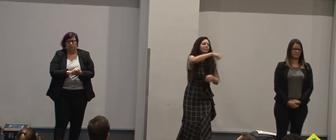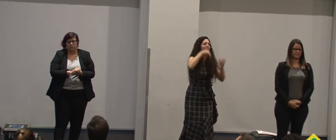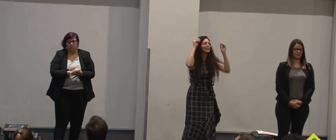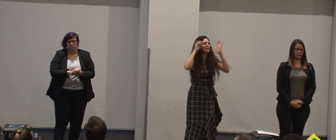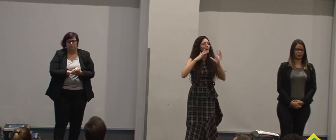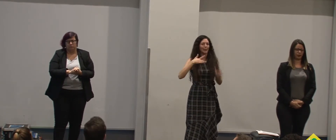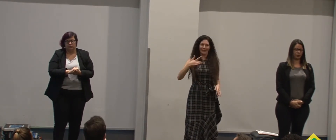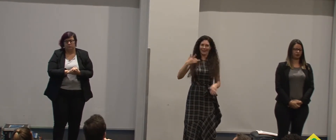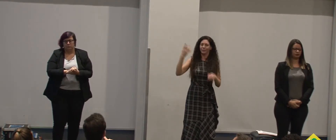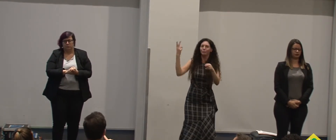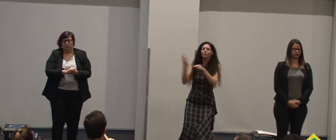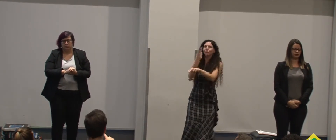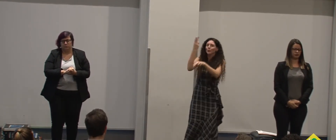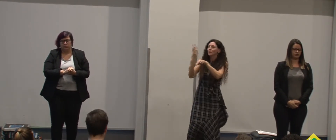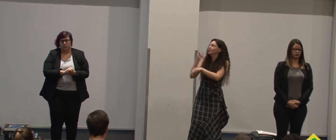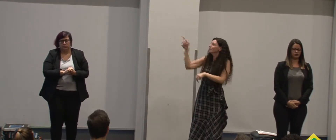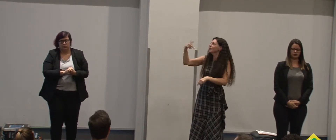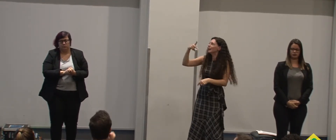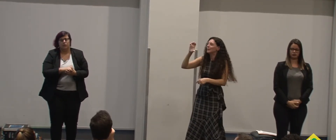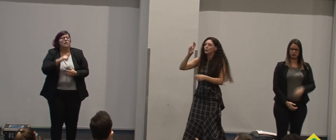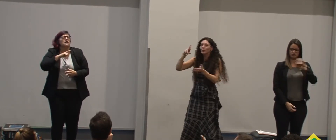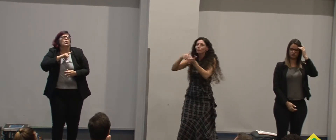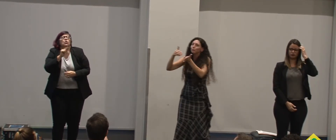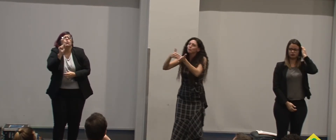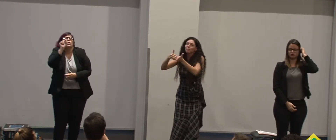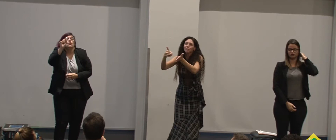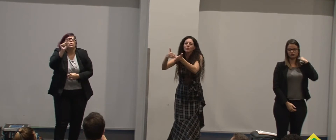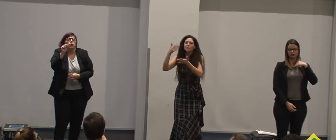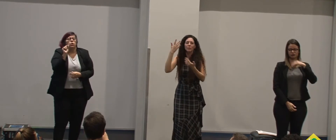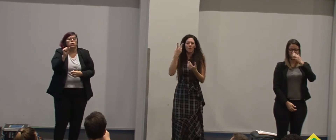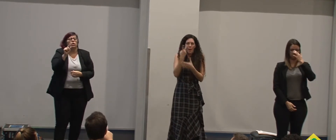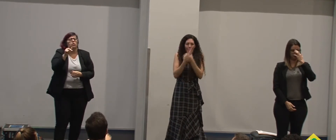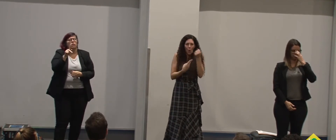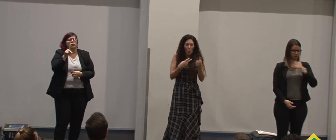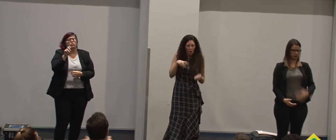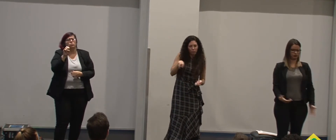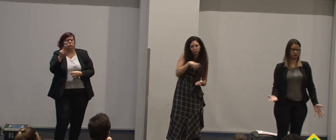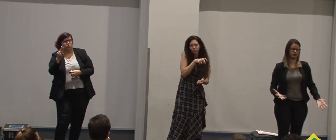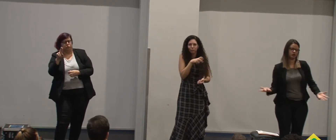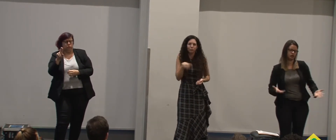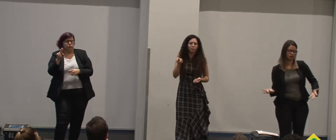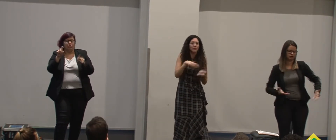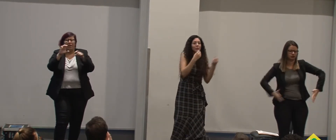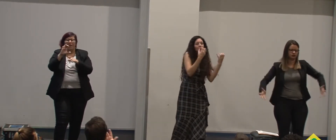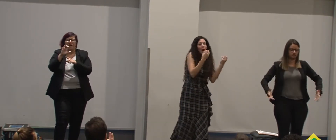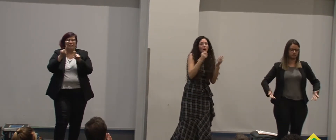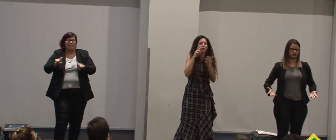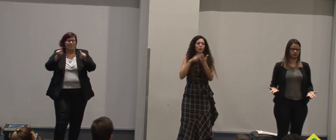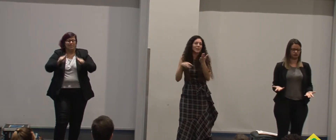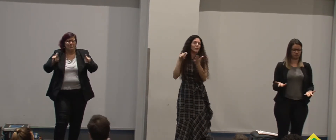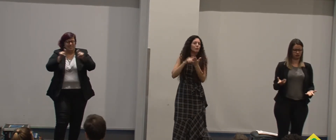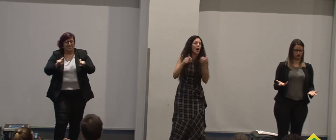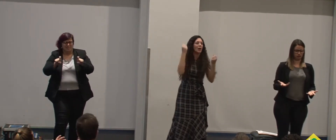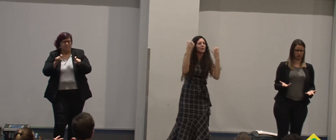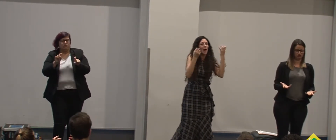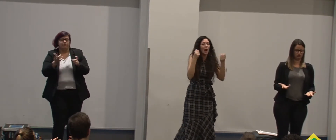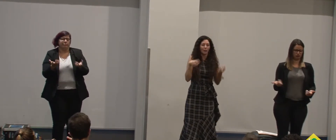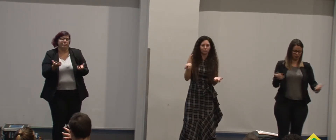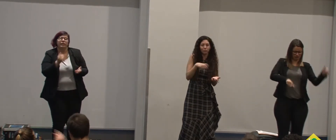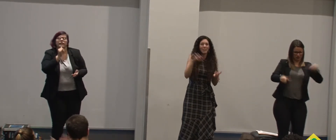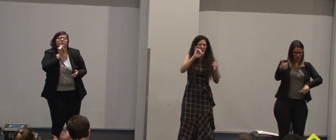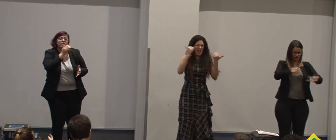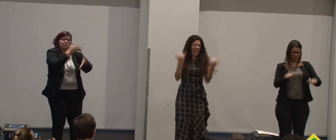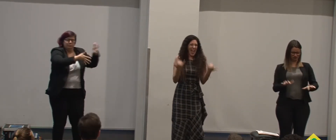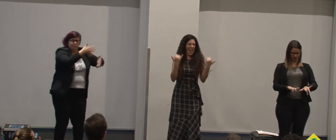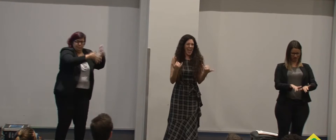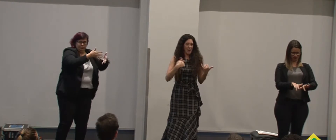Tem esse Purposeful Concurrent Usage, que a gente só usa a sigla PCU, que também é uma questão de transitar